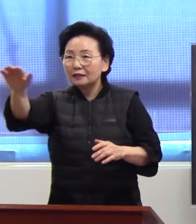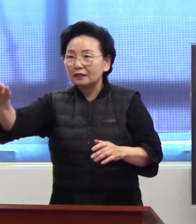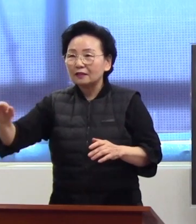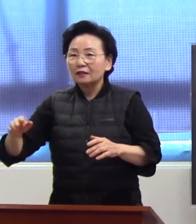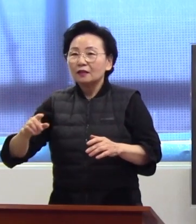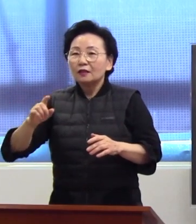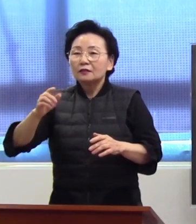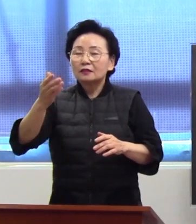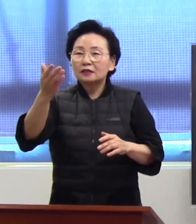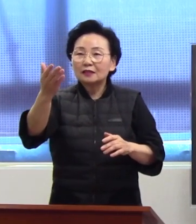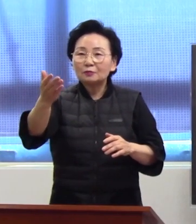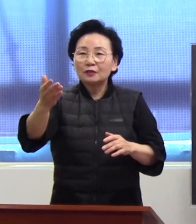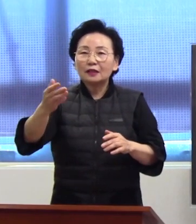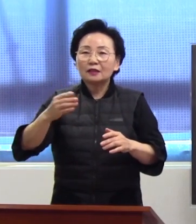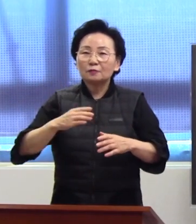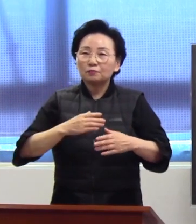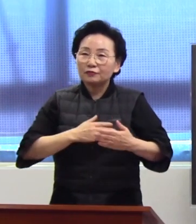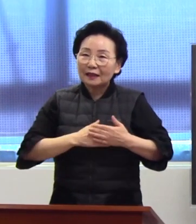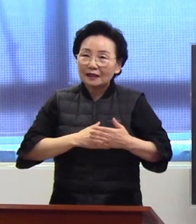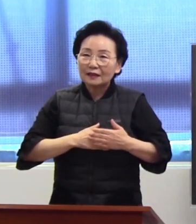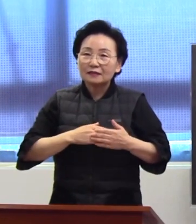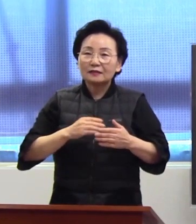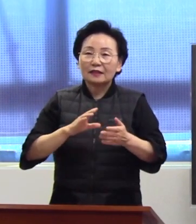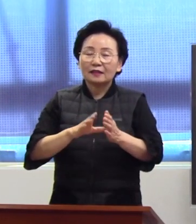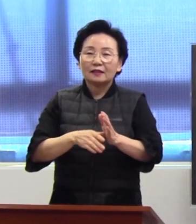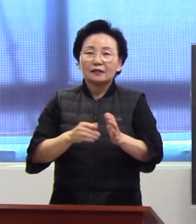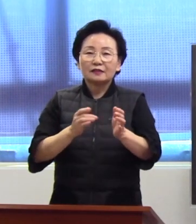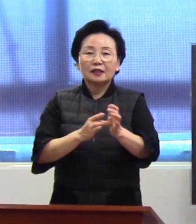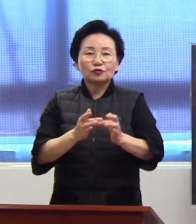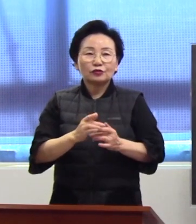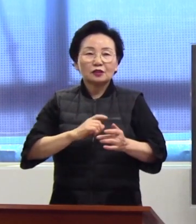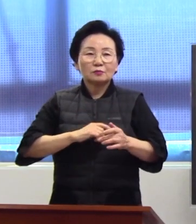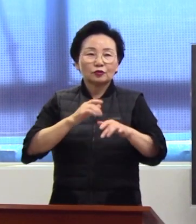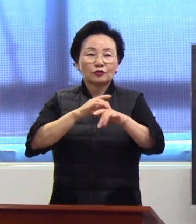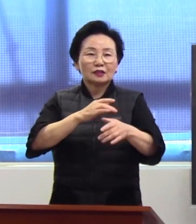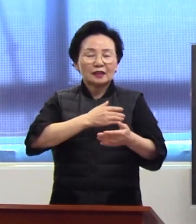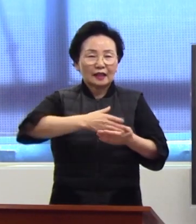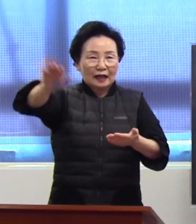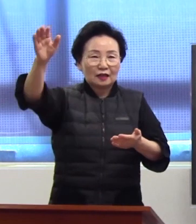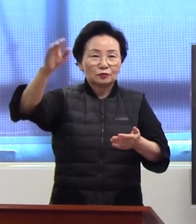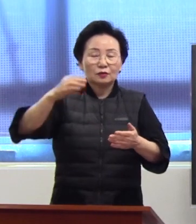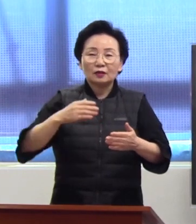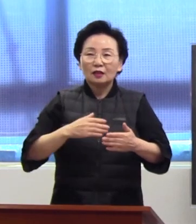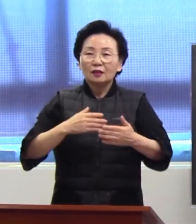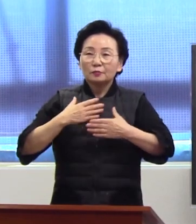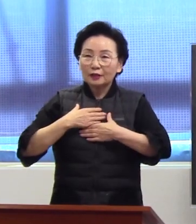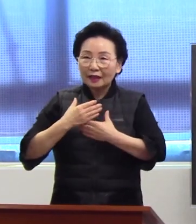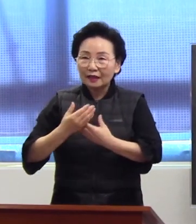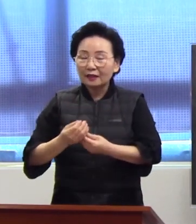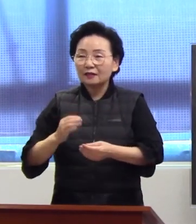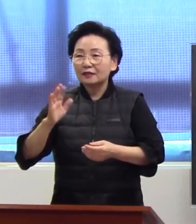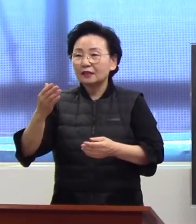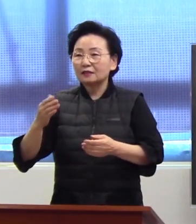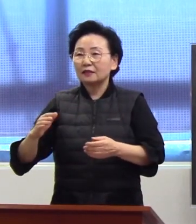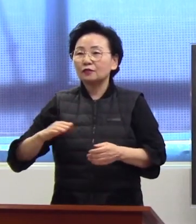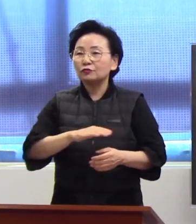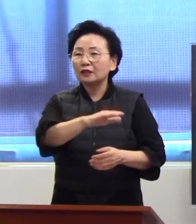우리 지난번에 이렇게 불안하다 그럴 때 예수 이름으로 귀신아 가고 편안하게 됐다 그러잖아요.